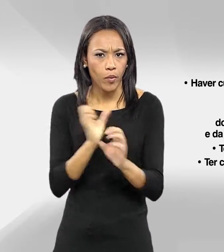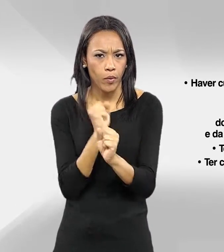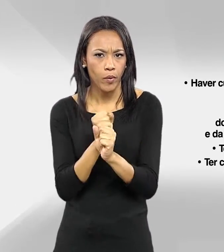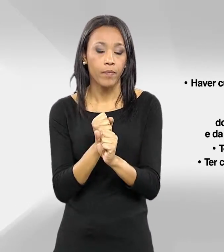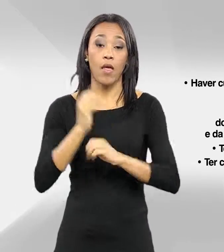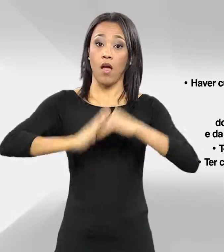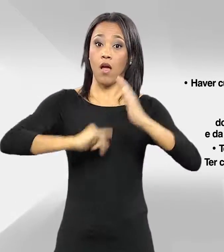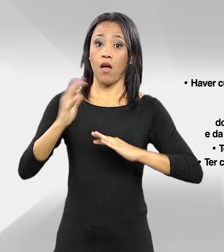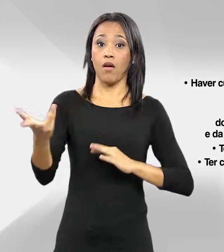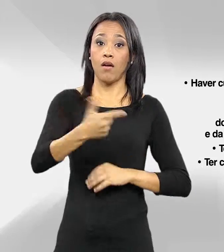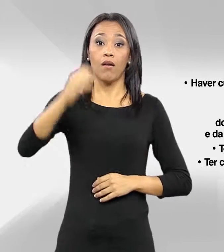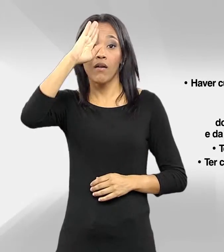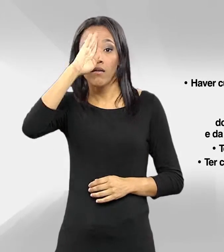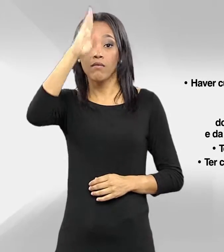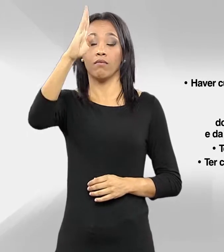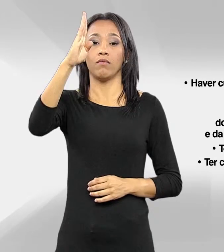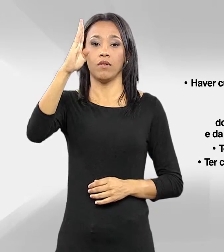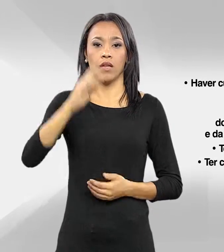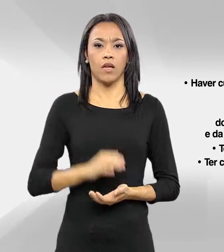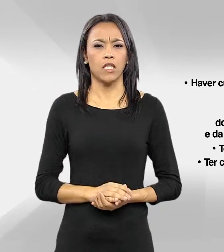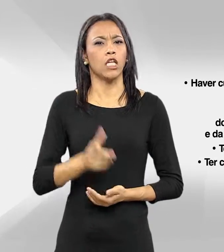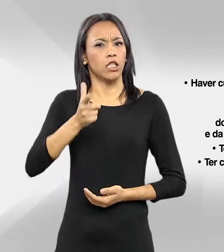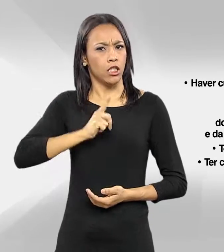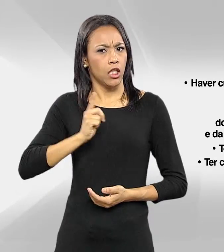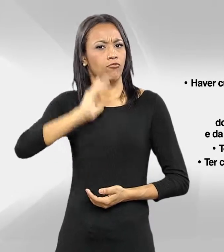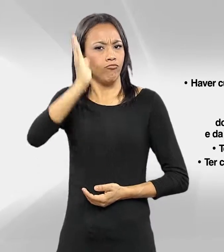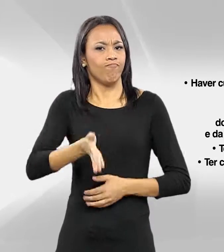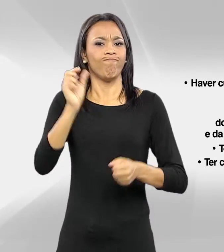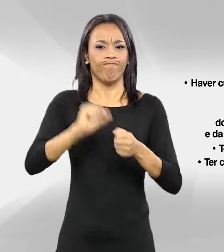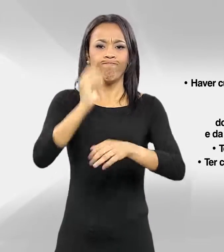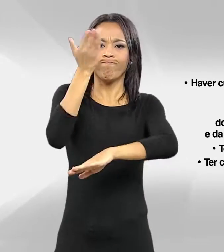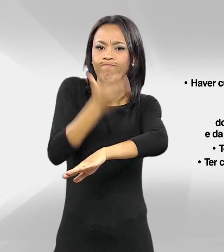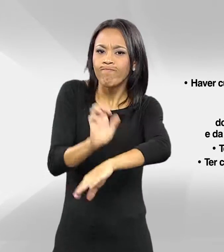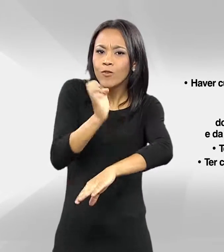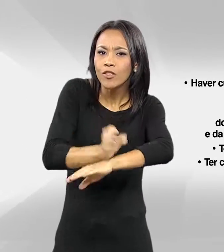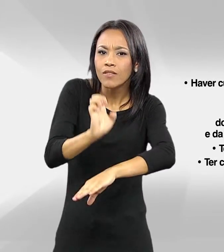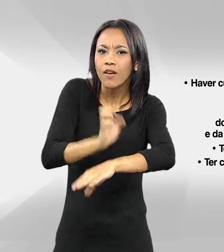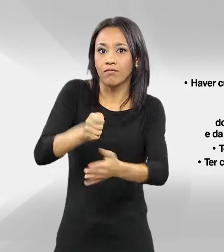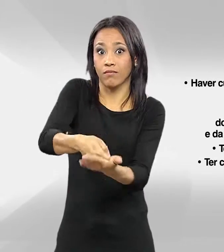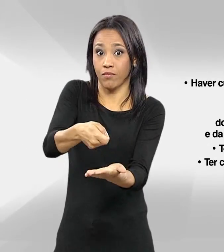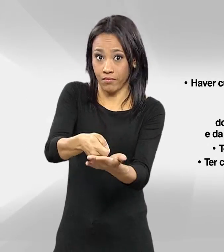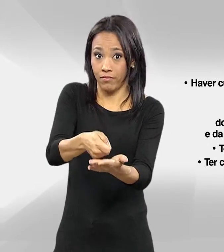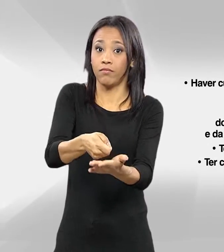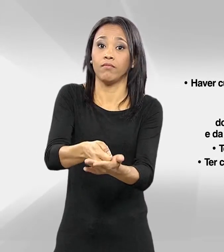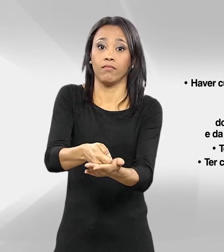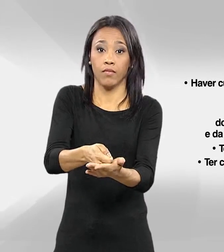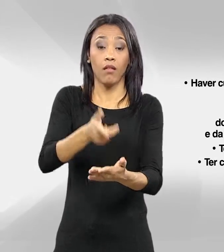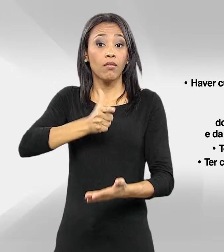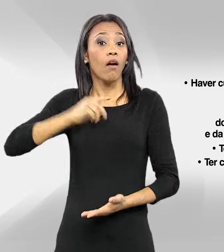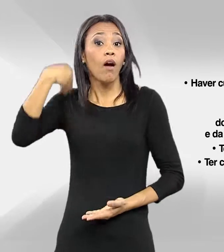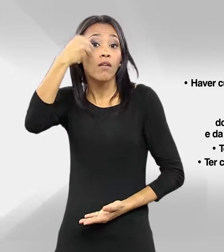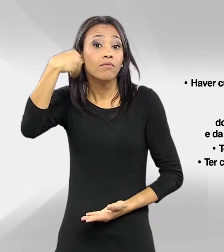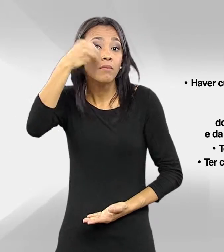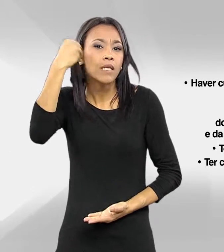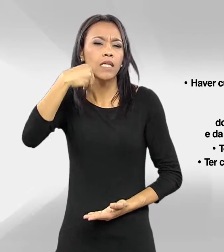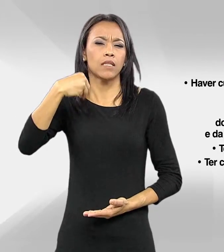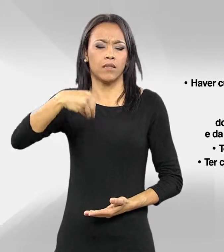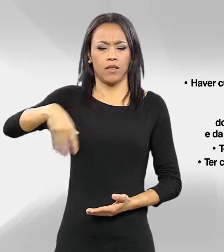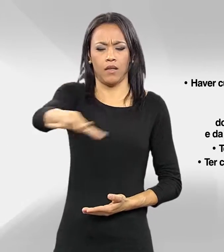preferenciais haver cumprido o estágio probatório obrigatório ter experiência em atividades relacionadas à